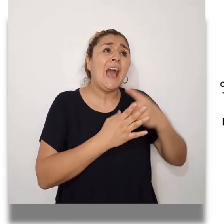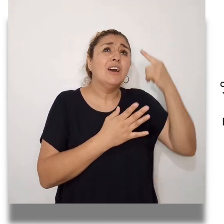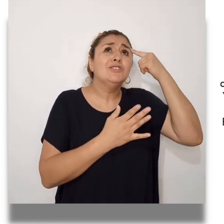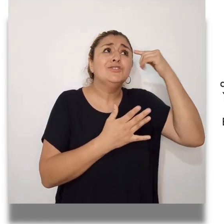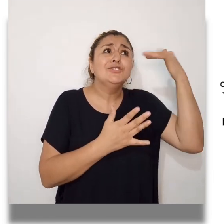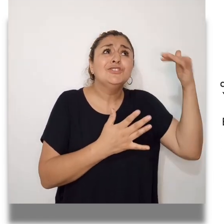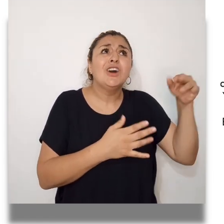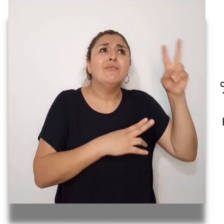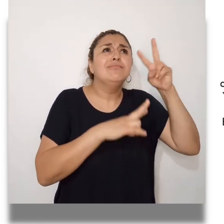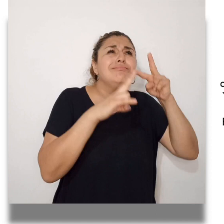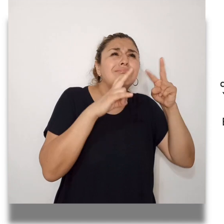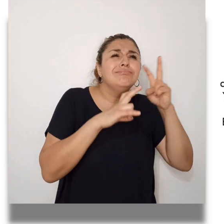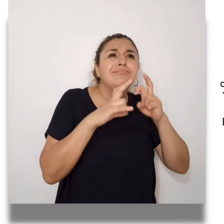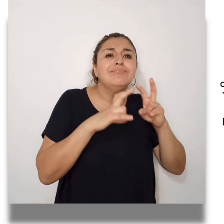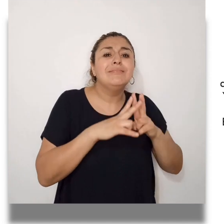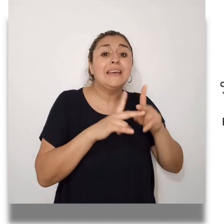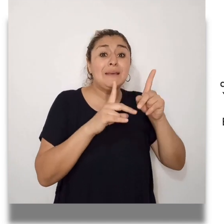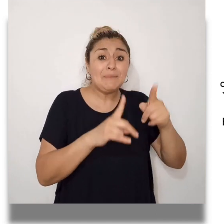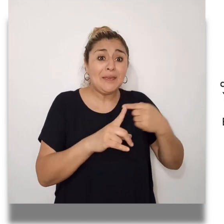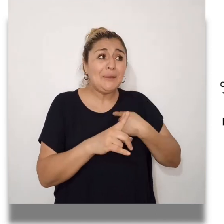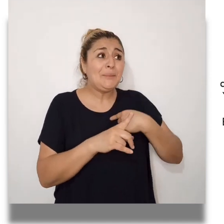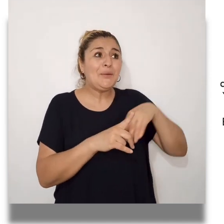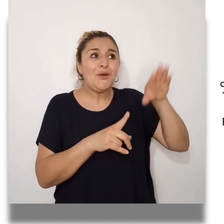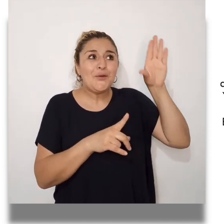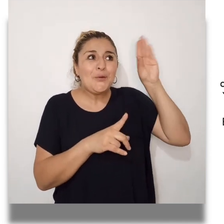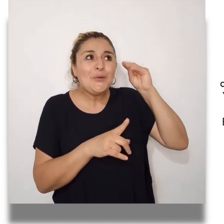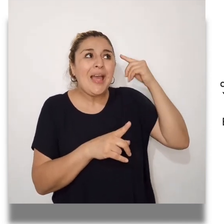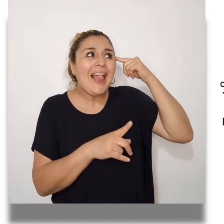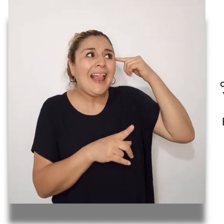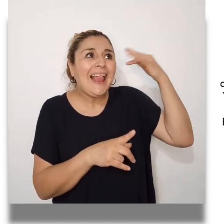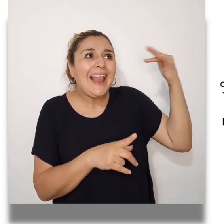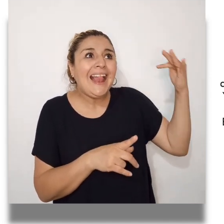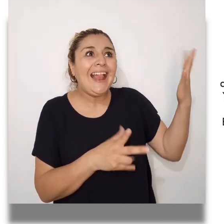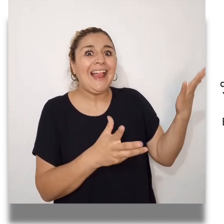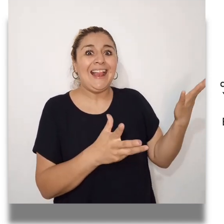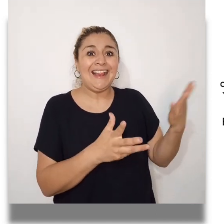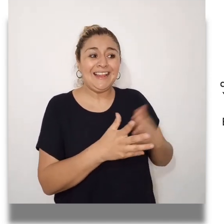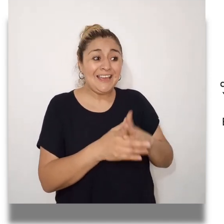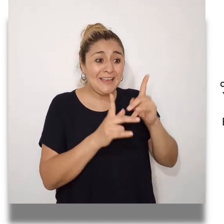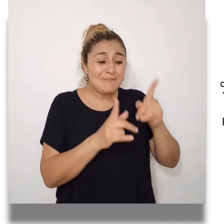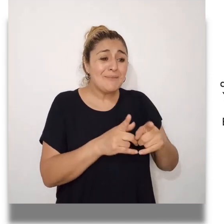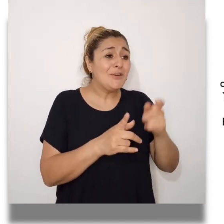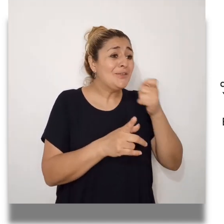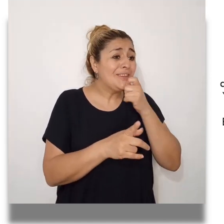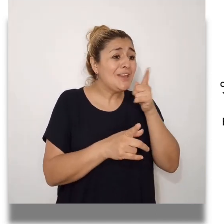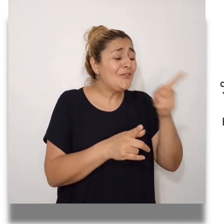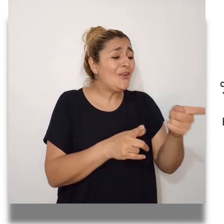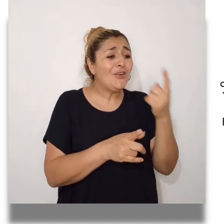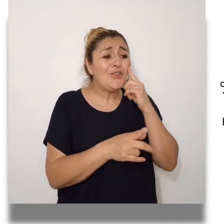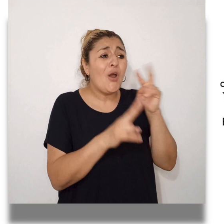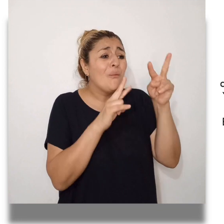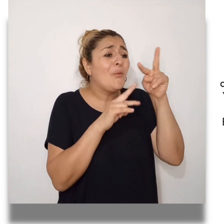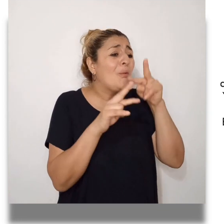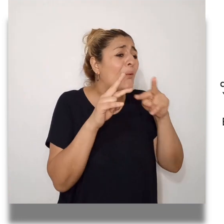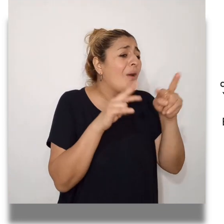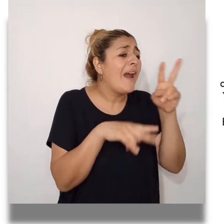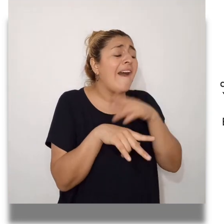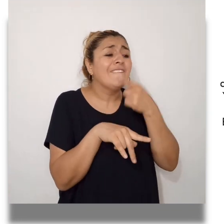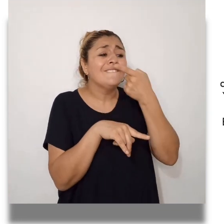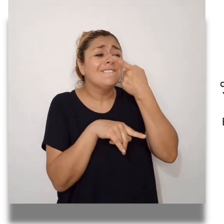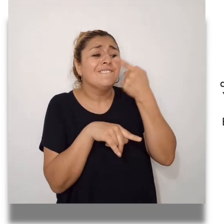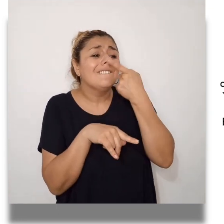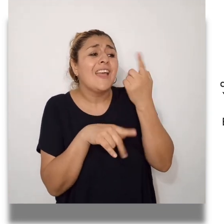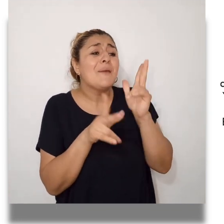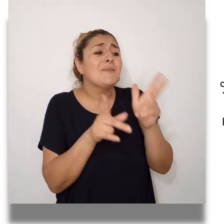voz, si como a la plata la buscares y la escudriñares como